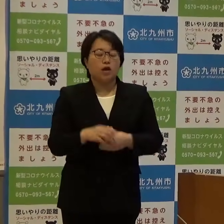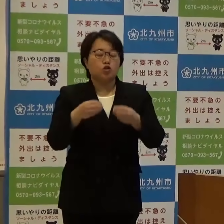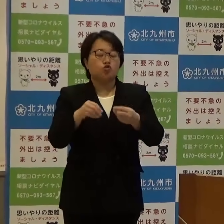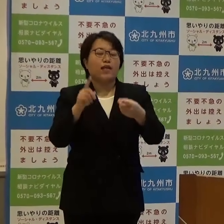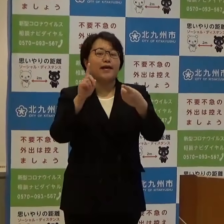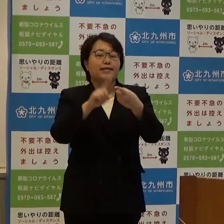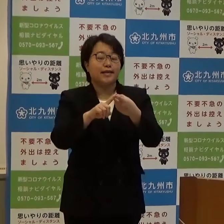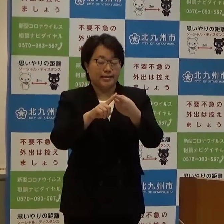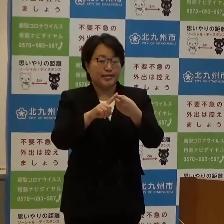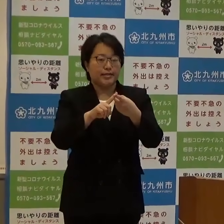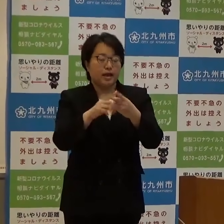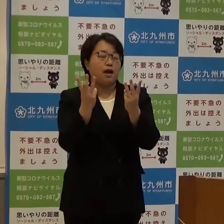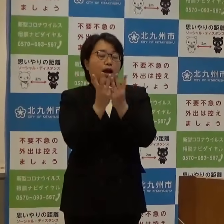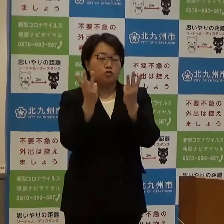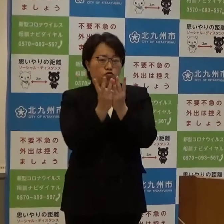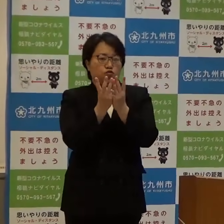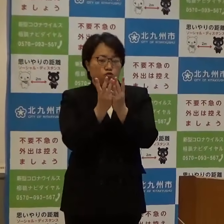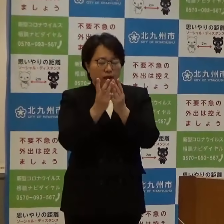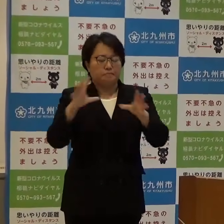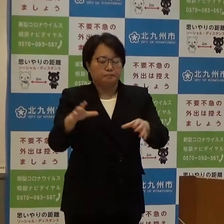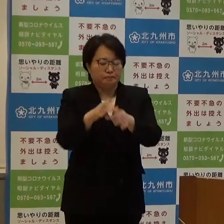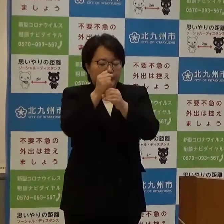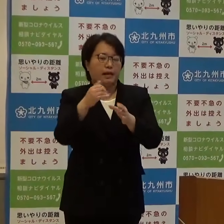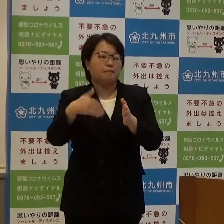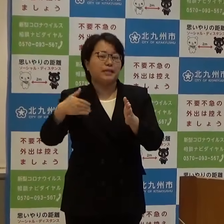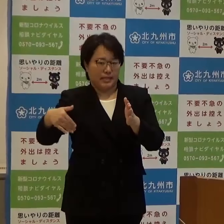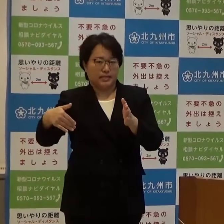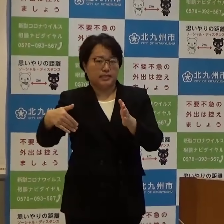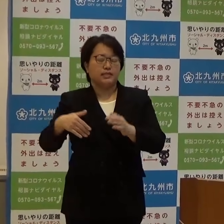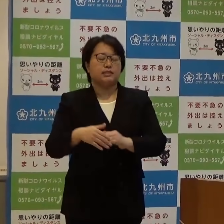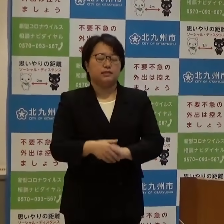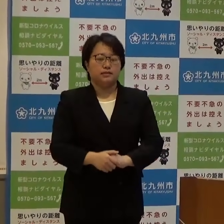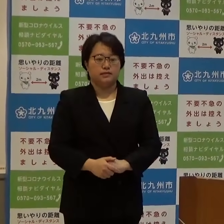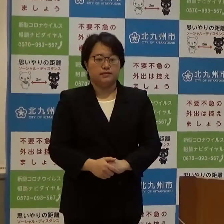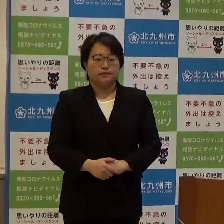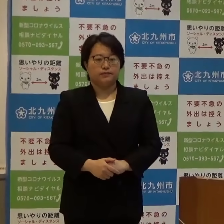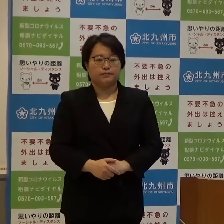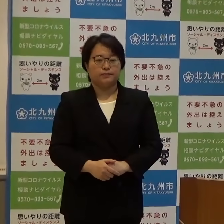件数まではちょっとまだ集計できそうです、